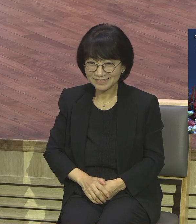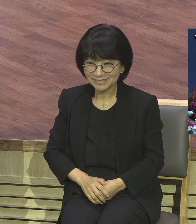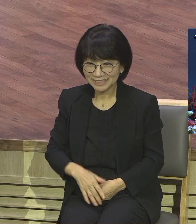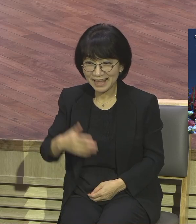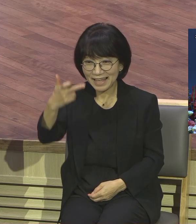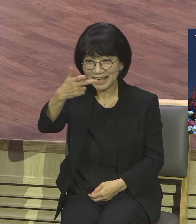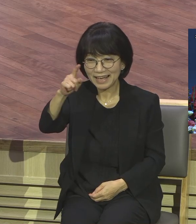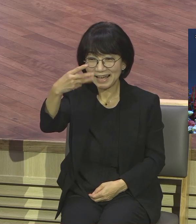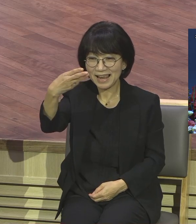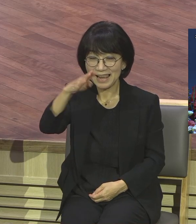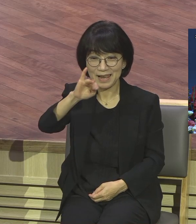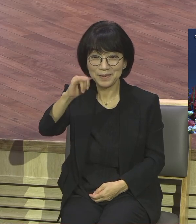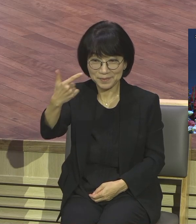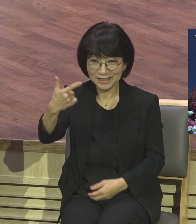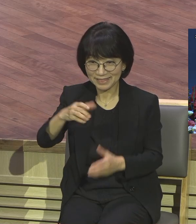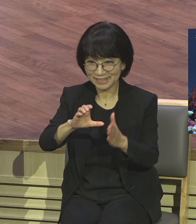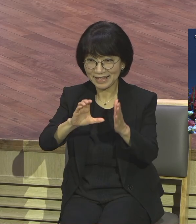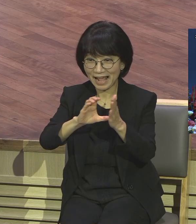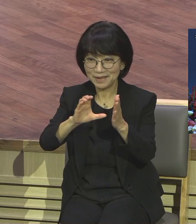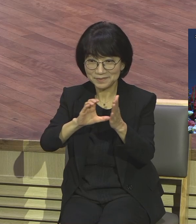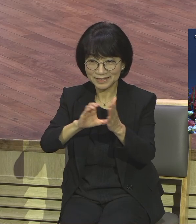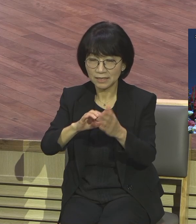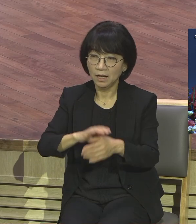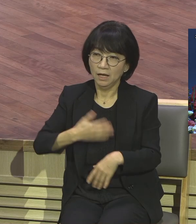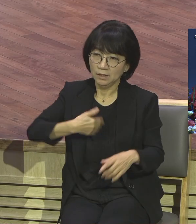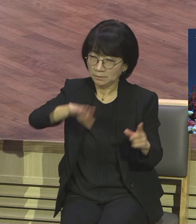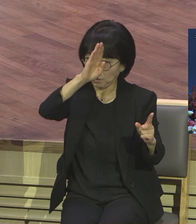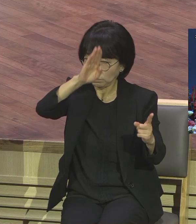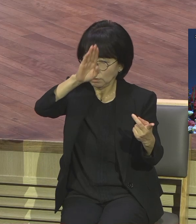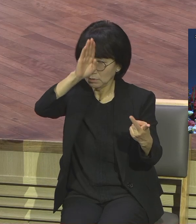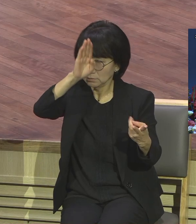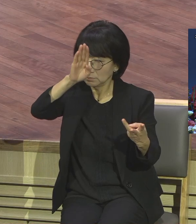쓰세요. 저 주석.